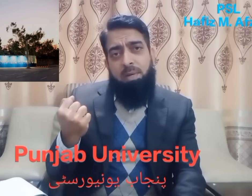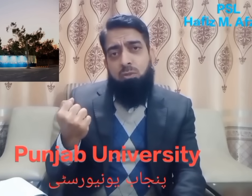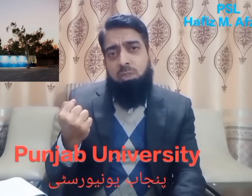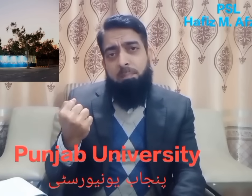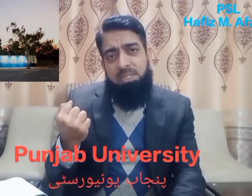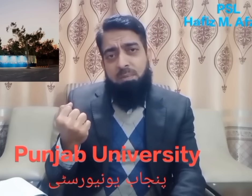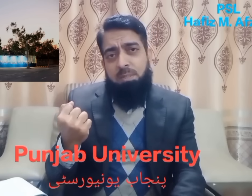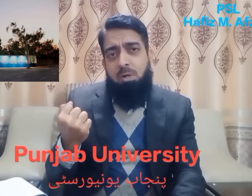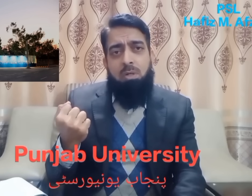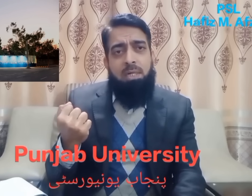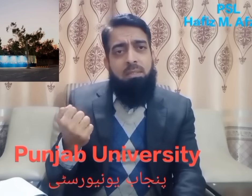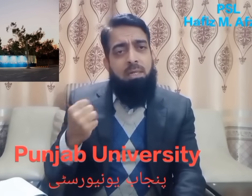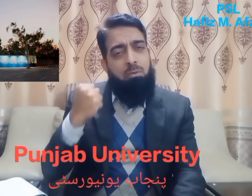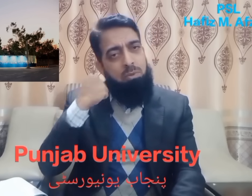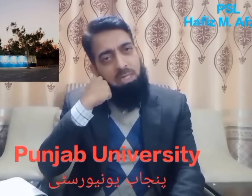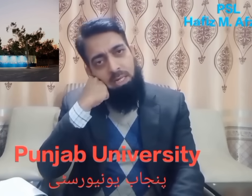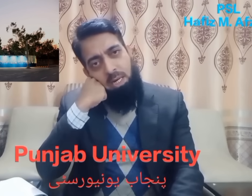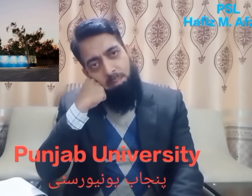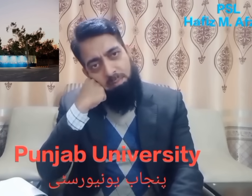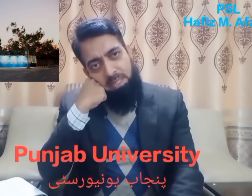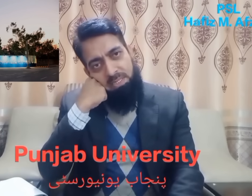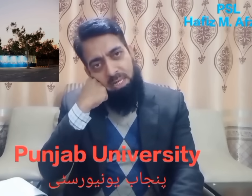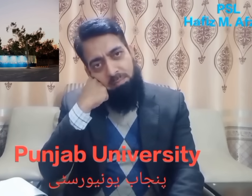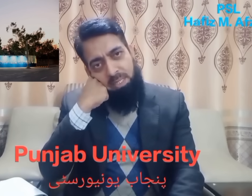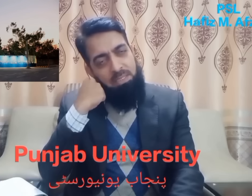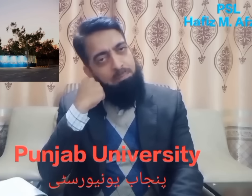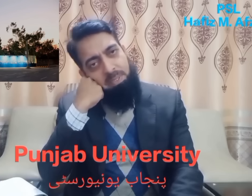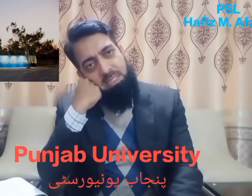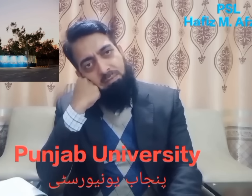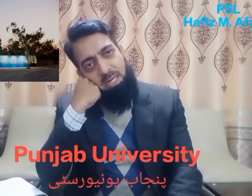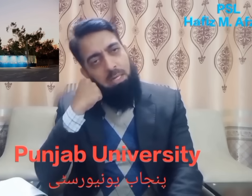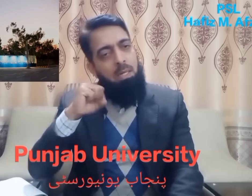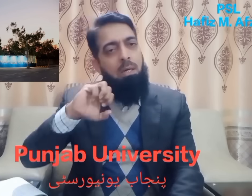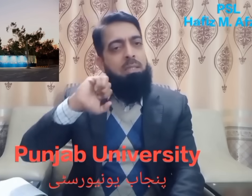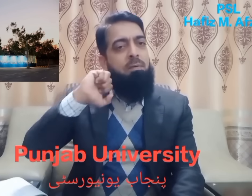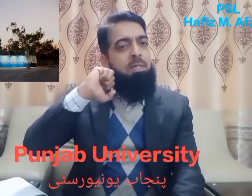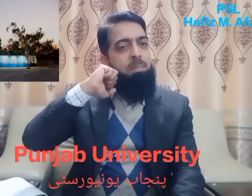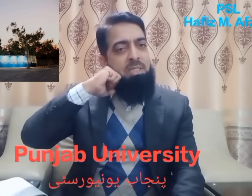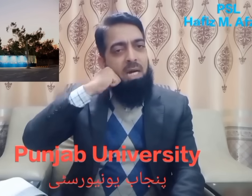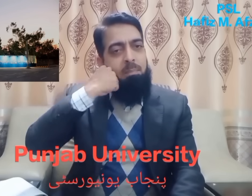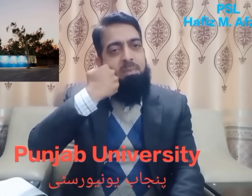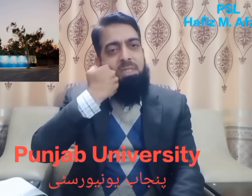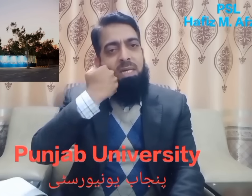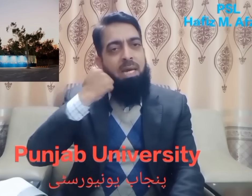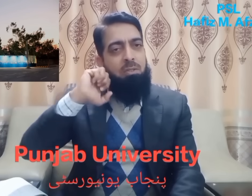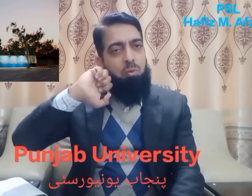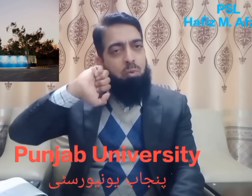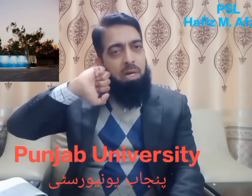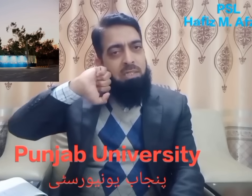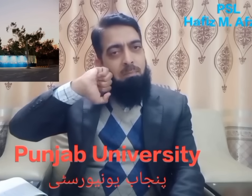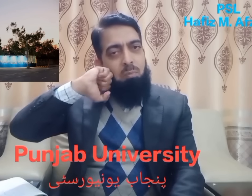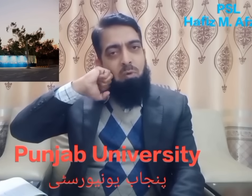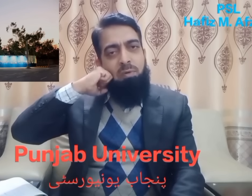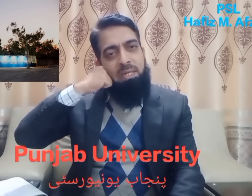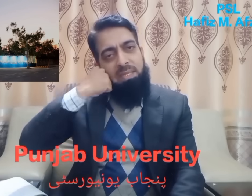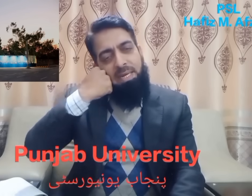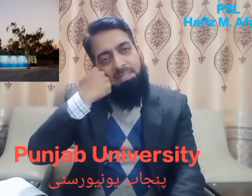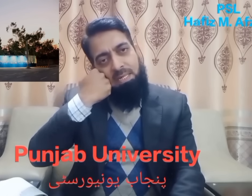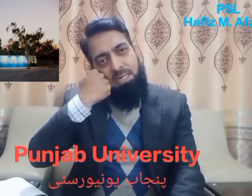इकबाल चूंकि पंजाब से बिलोंग करते हैं तो ये अल्लामा इकबाल का साइन भी है, सिंपल ये वाला। अदरवाइज पंजाब ये है, इसको थोड़ा सा मूव करते हैं ऐसे